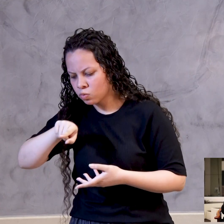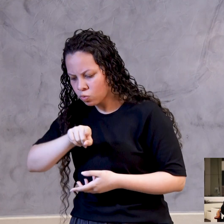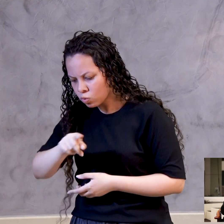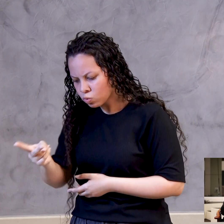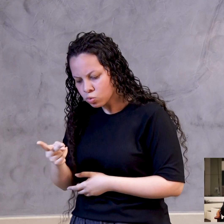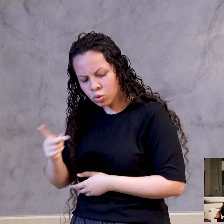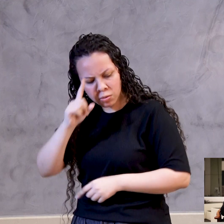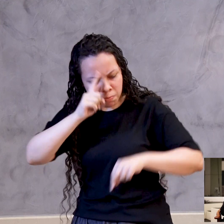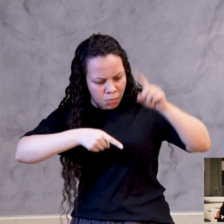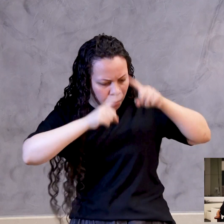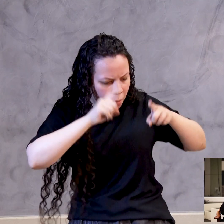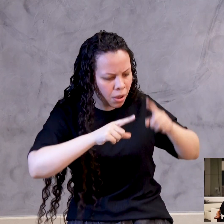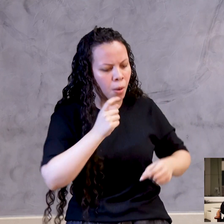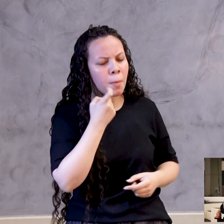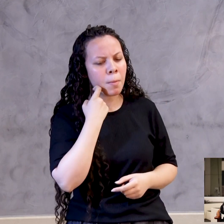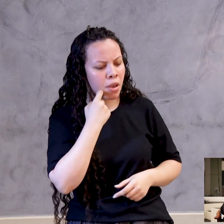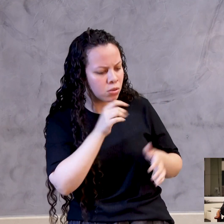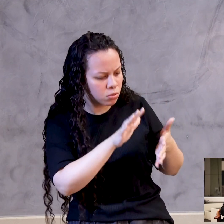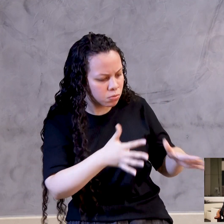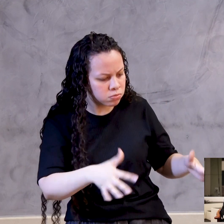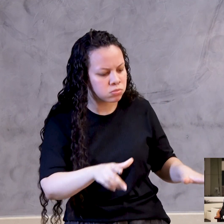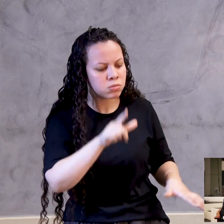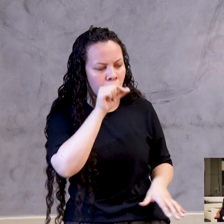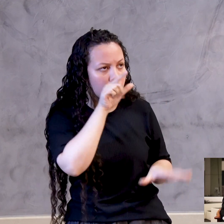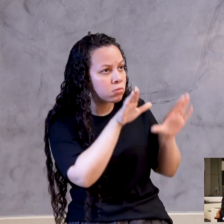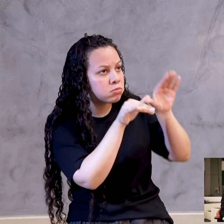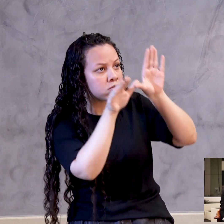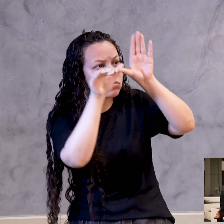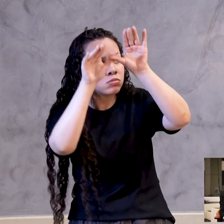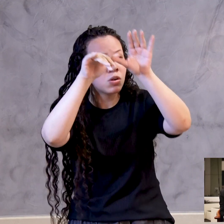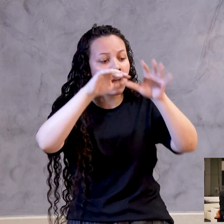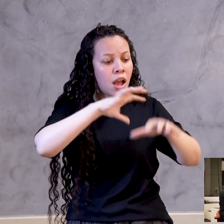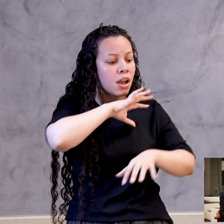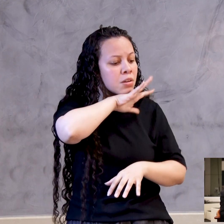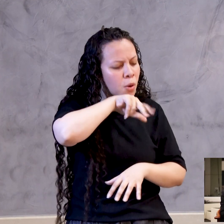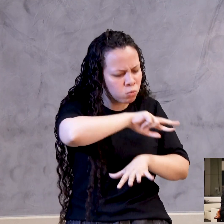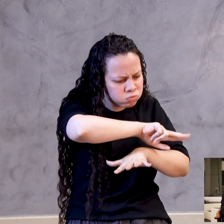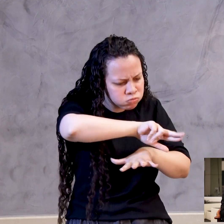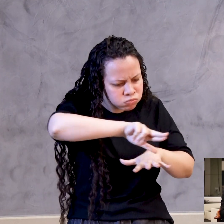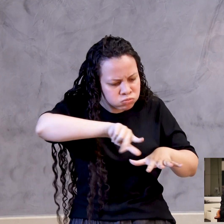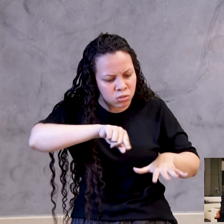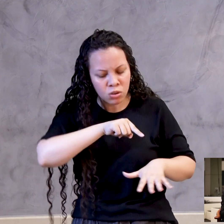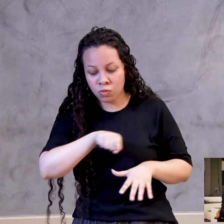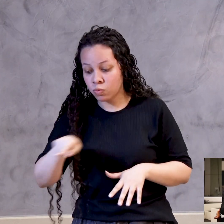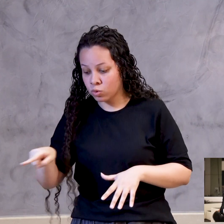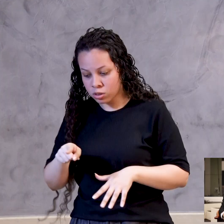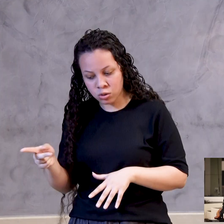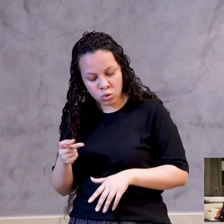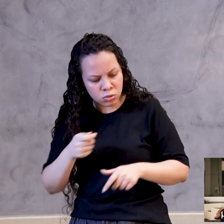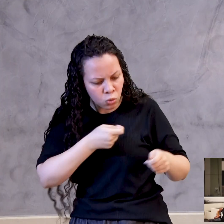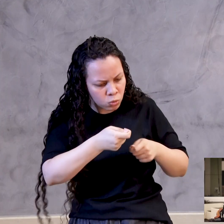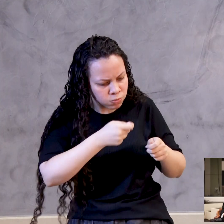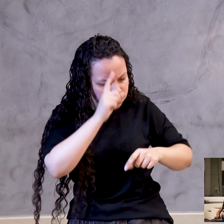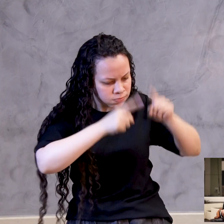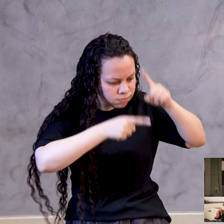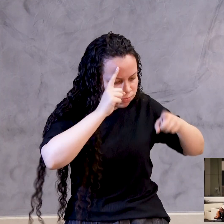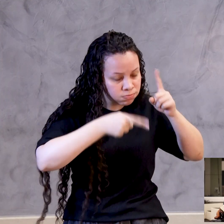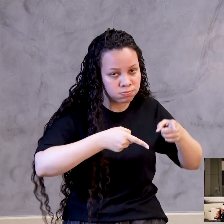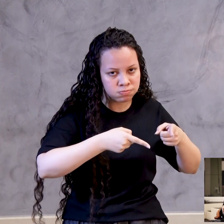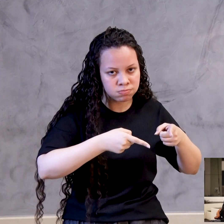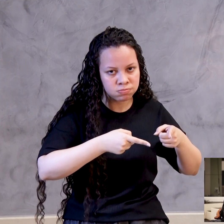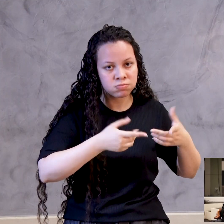os peixes do mar, sobre as aves do céu, sobre todo animal que se move sobre a terra. O que